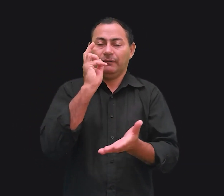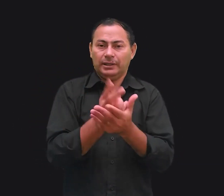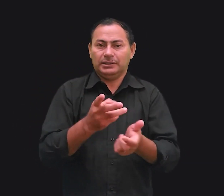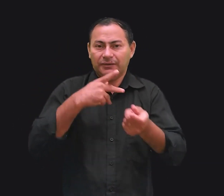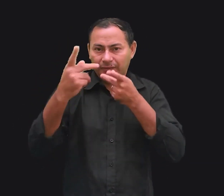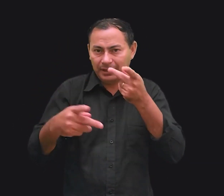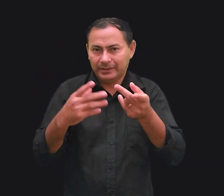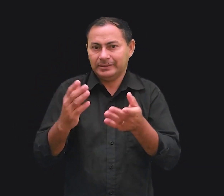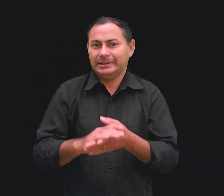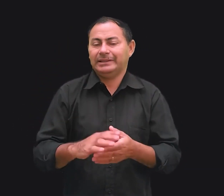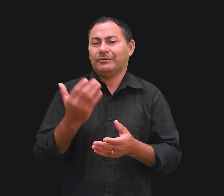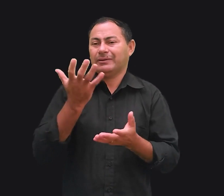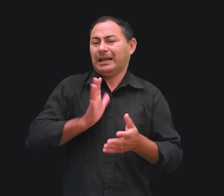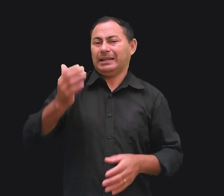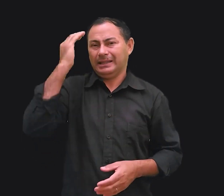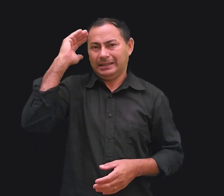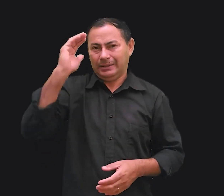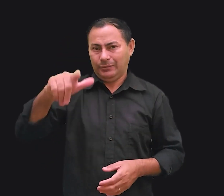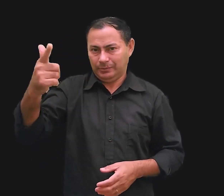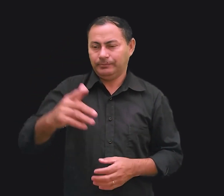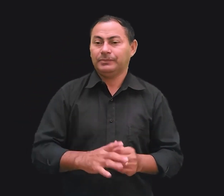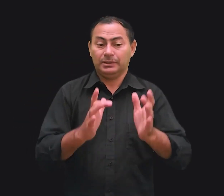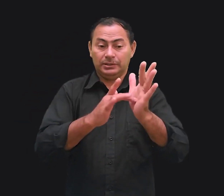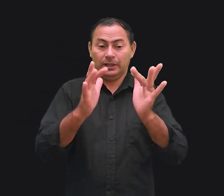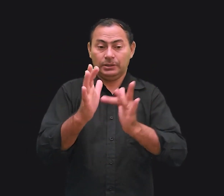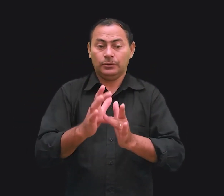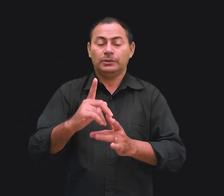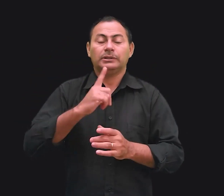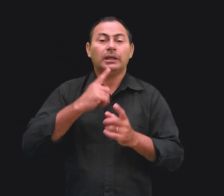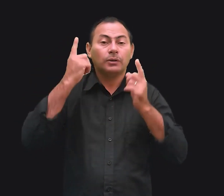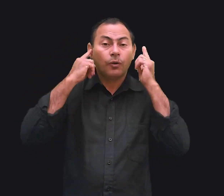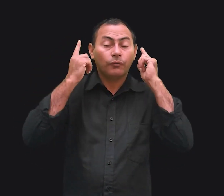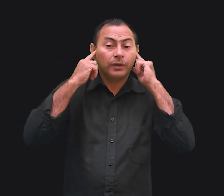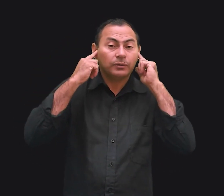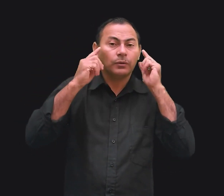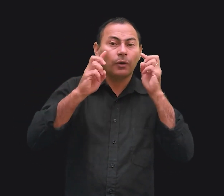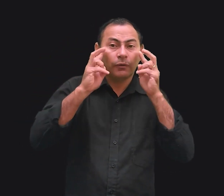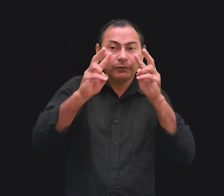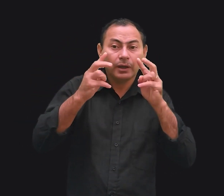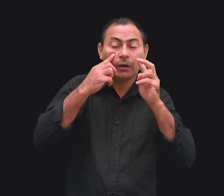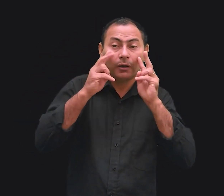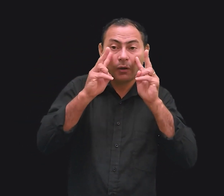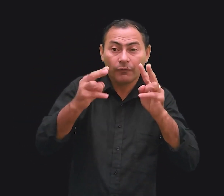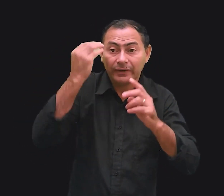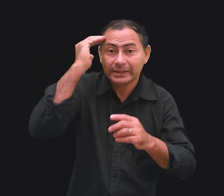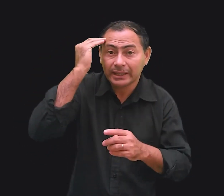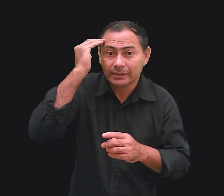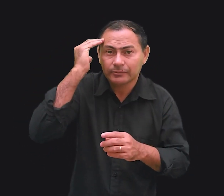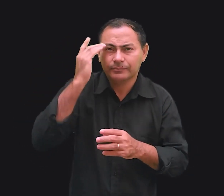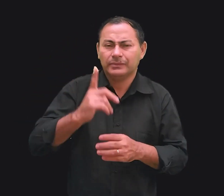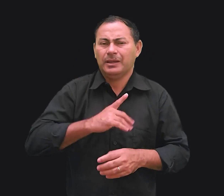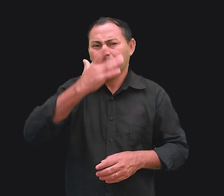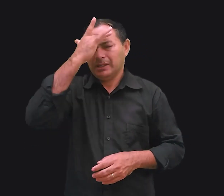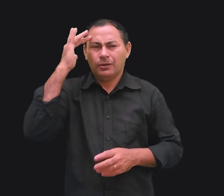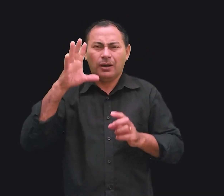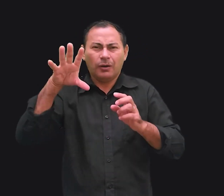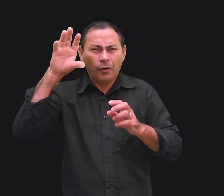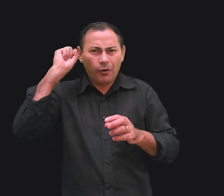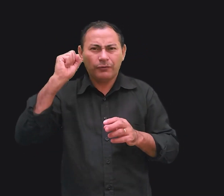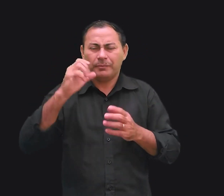sua vez de falar. Jesus disse, aquele que tem ouvidos, ouça. Tem gente que escuta, mas